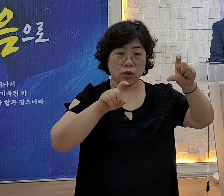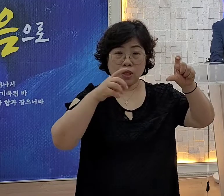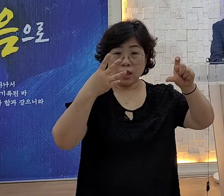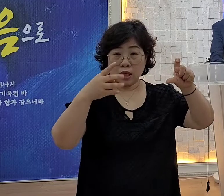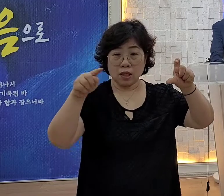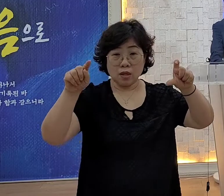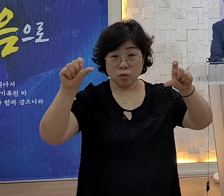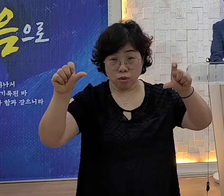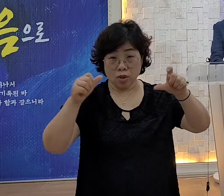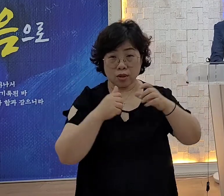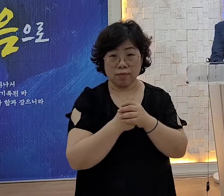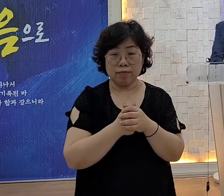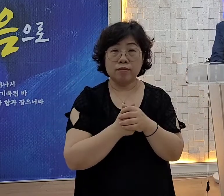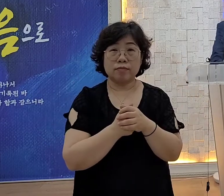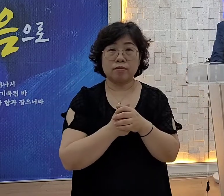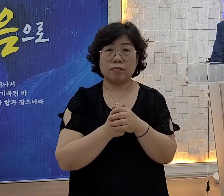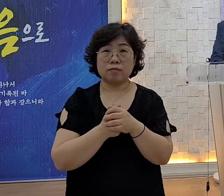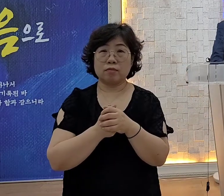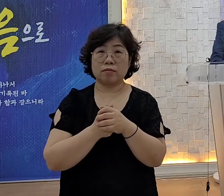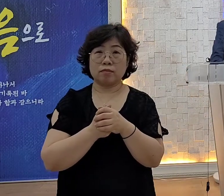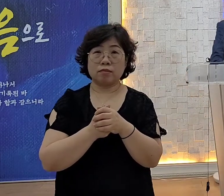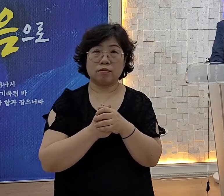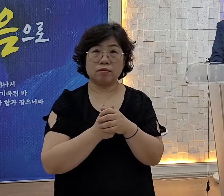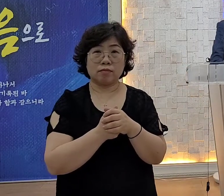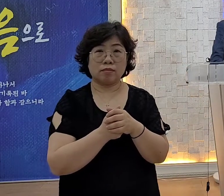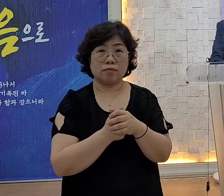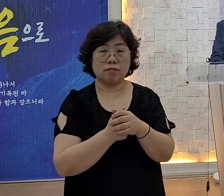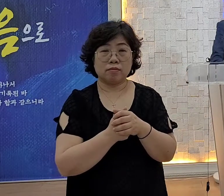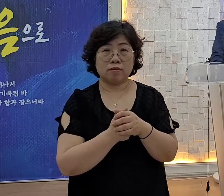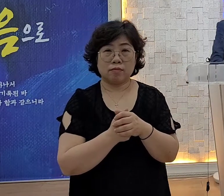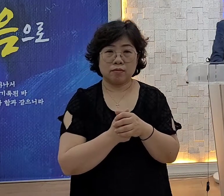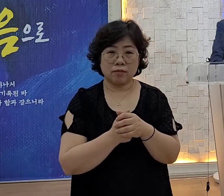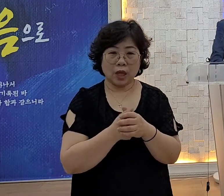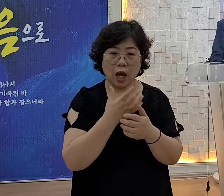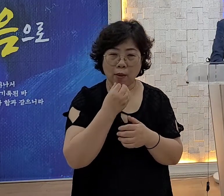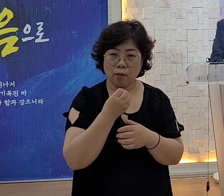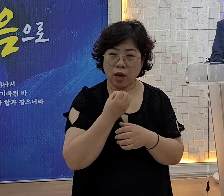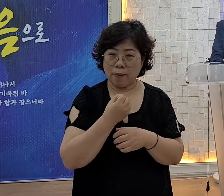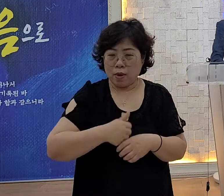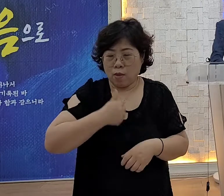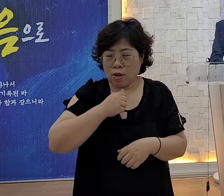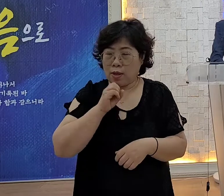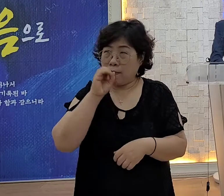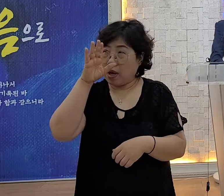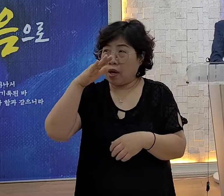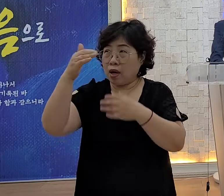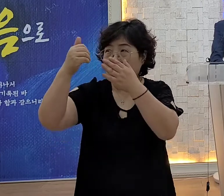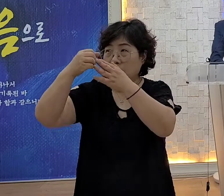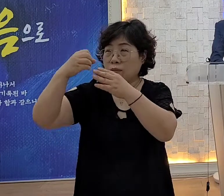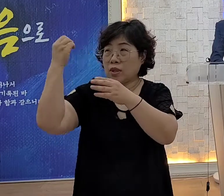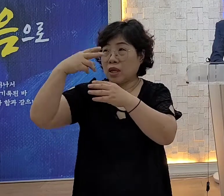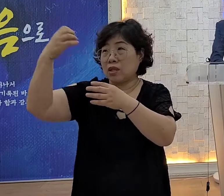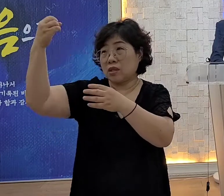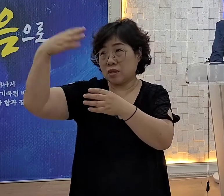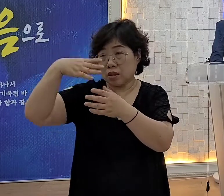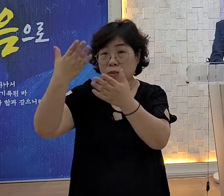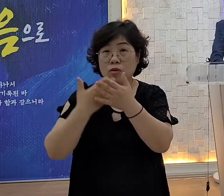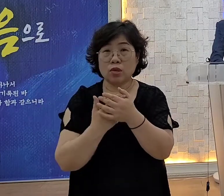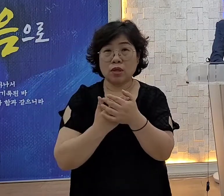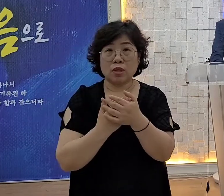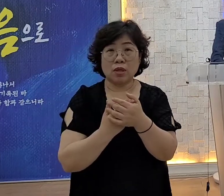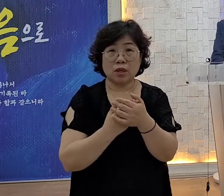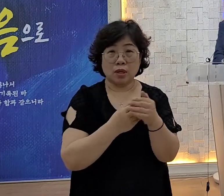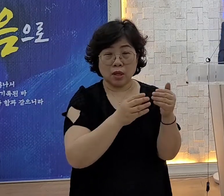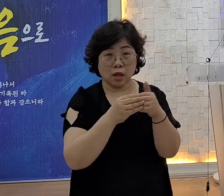아시고 이게 뭐 내가 80이 넘었는데 무슨 상급이고 하는 이 아브라함에게 하나님께서 지금 이렇게